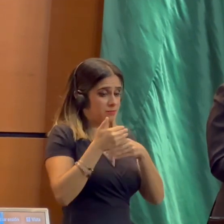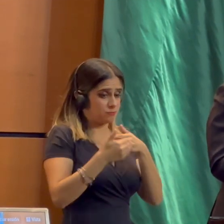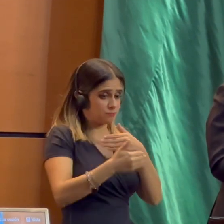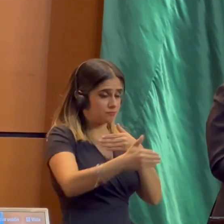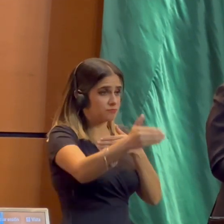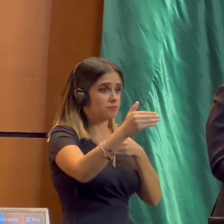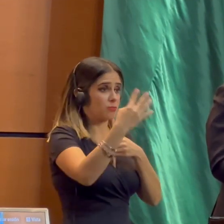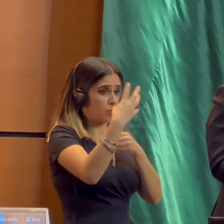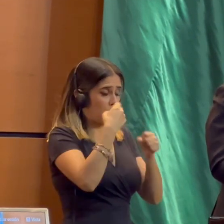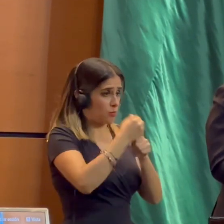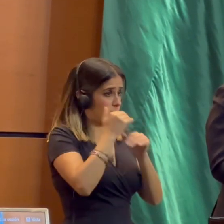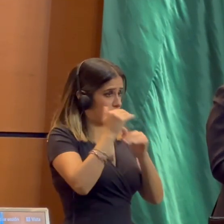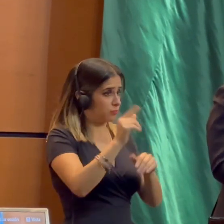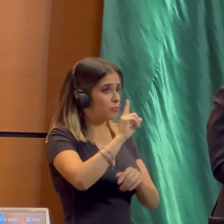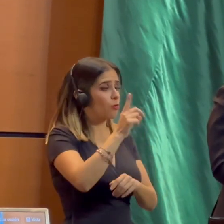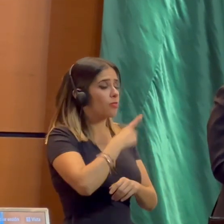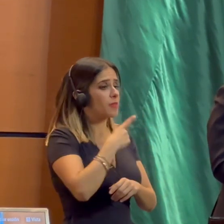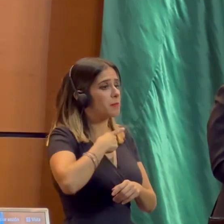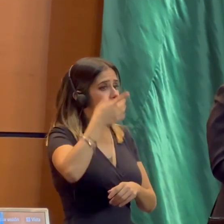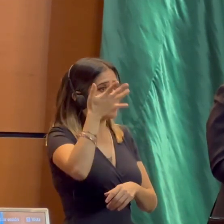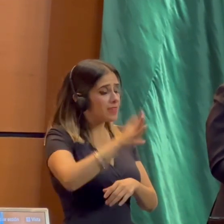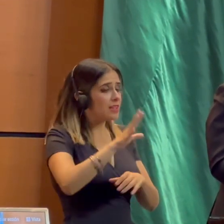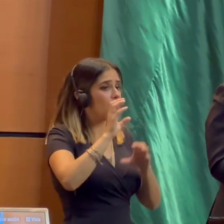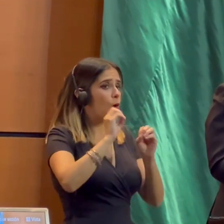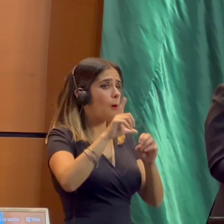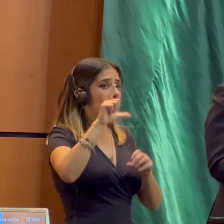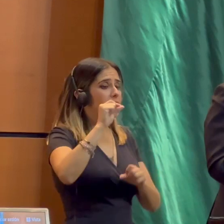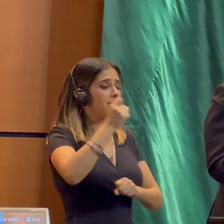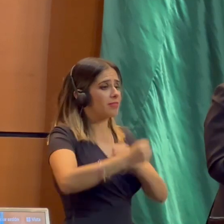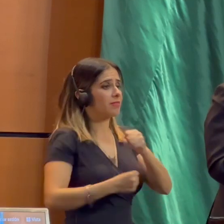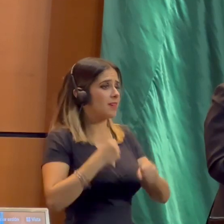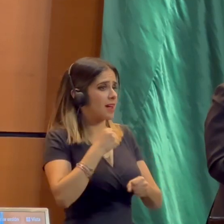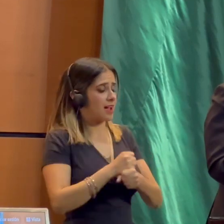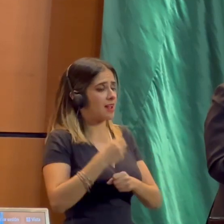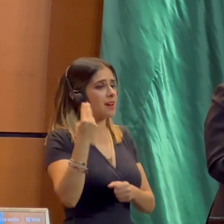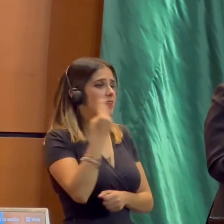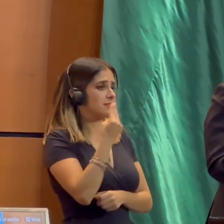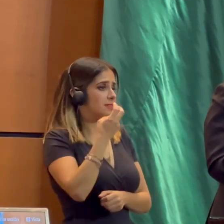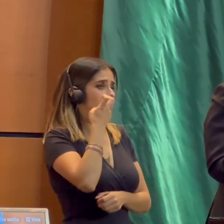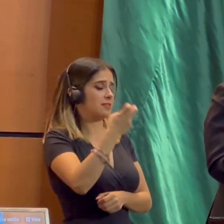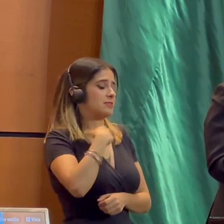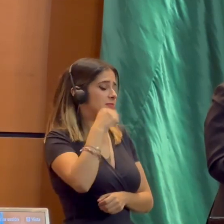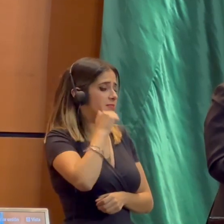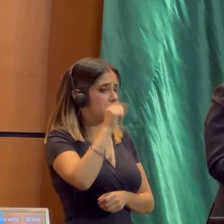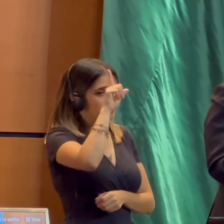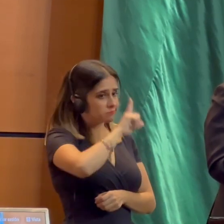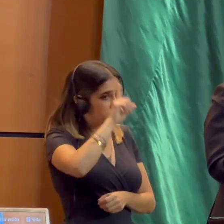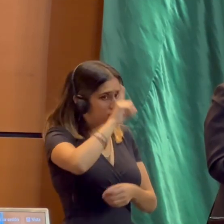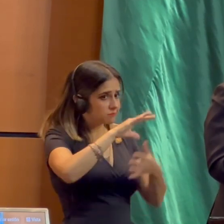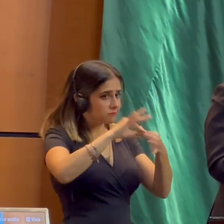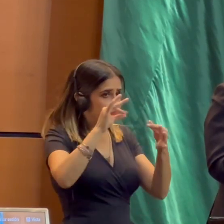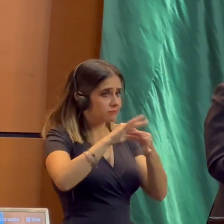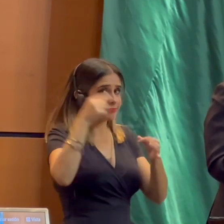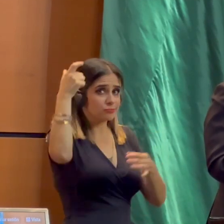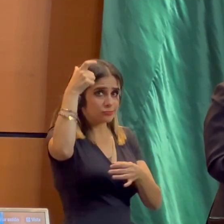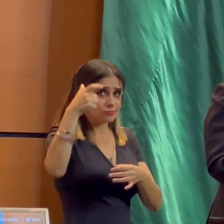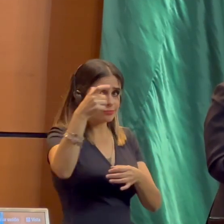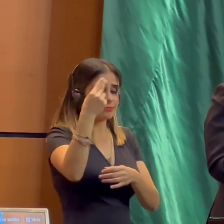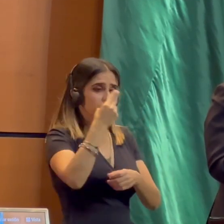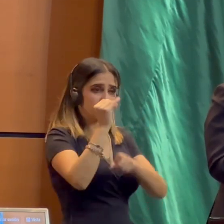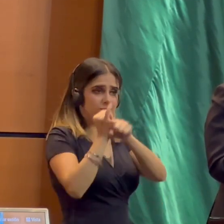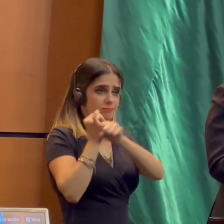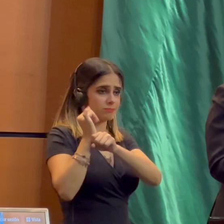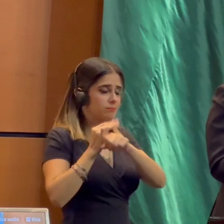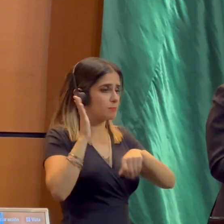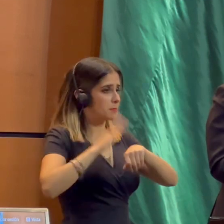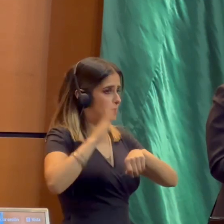それは最新兵器だった場合日本の近隣諸国の 最新兵器だったときにどう